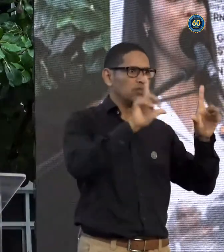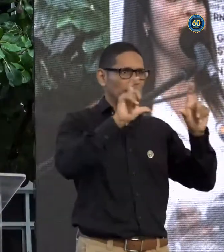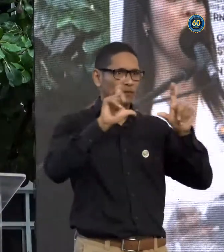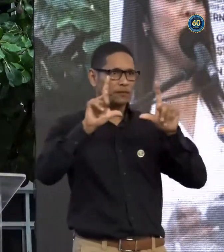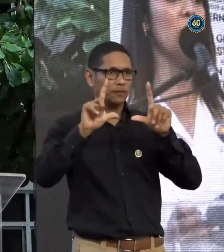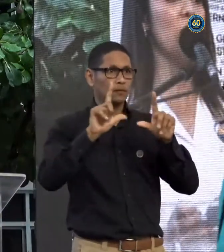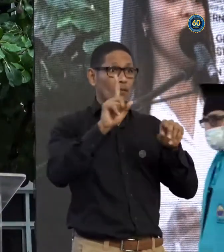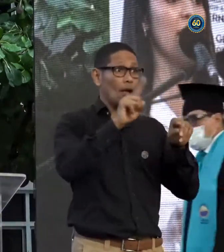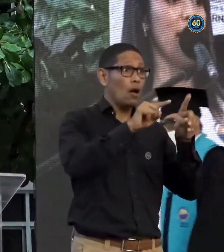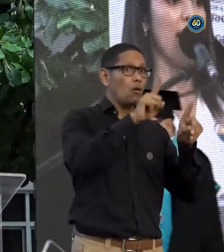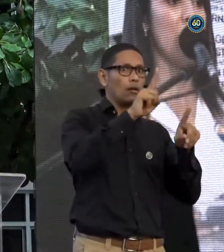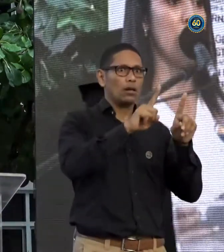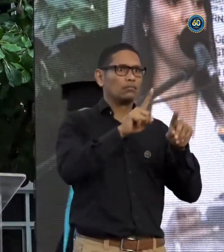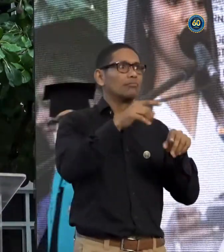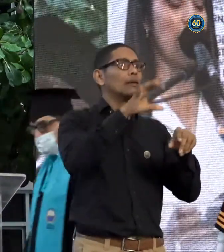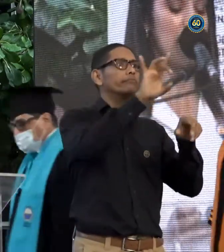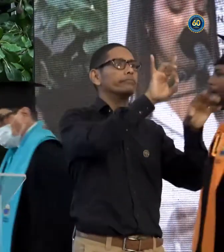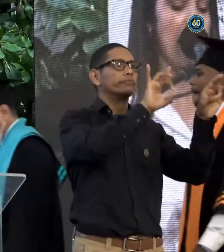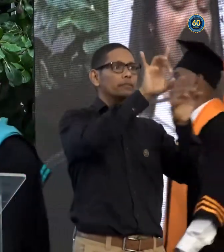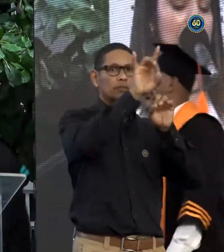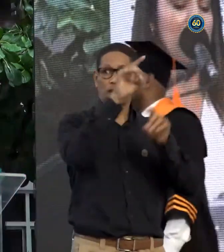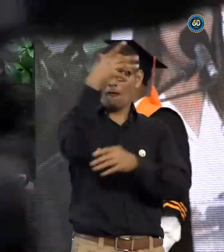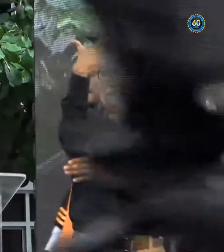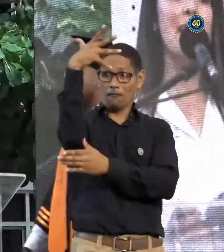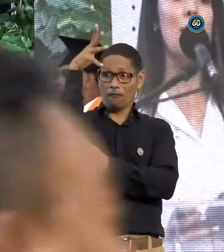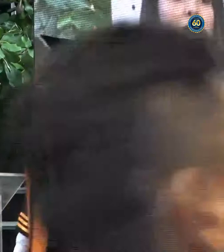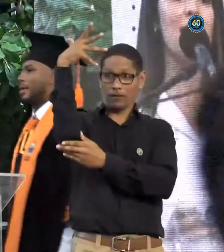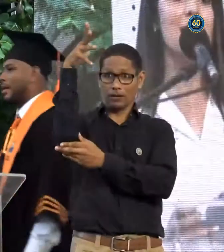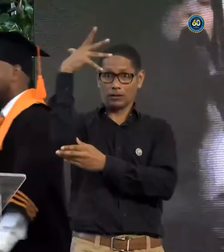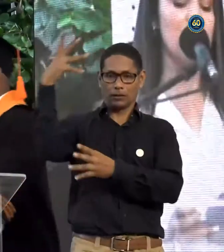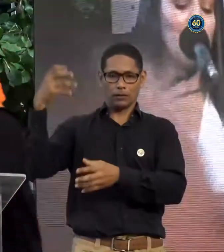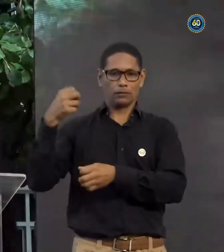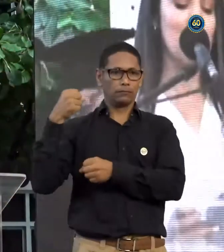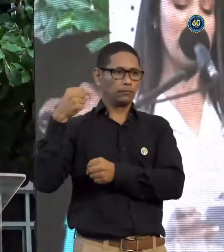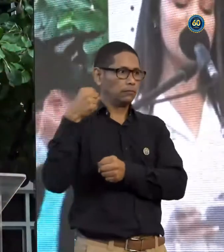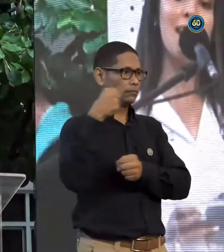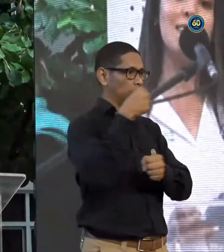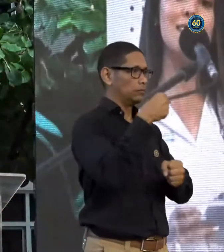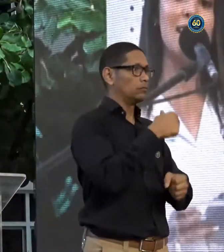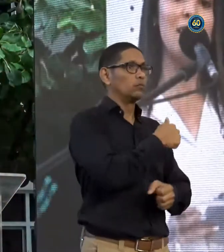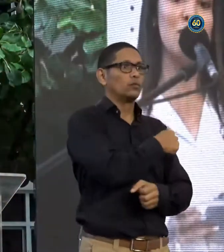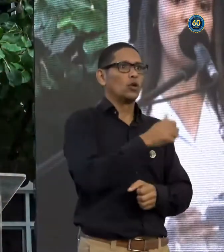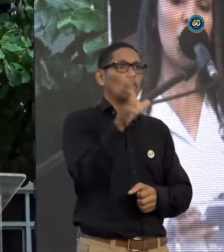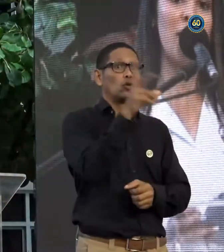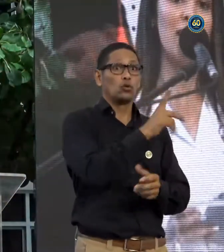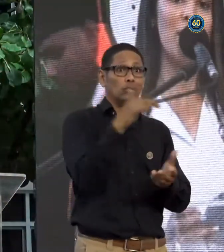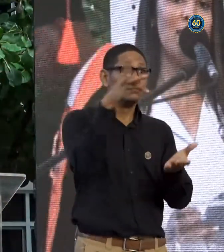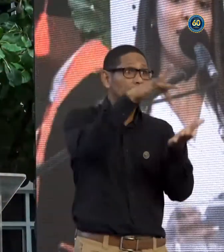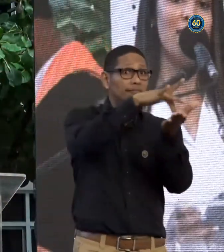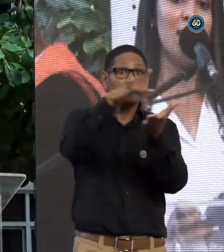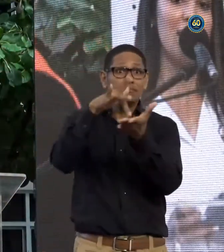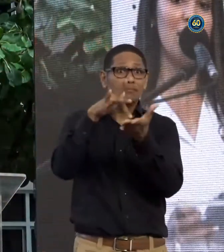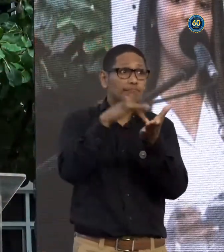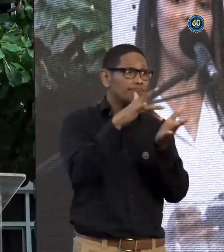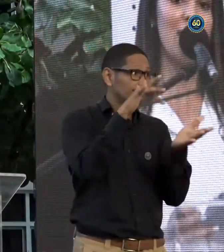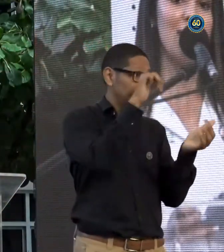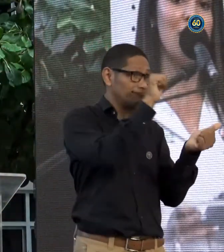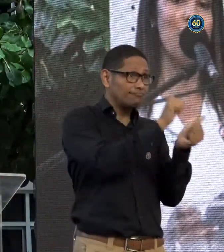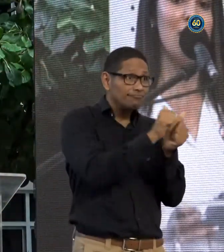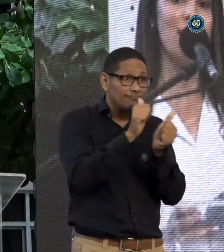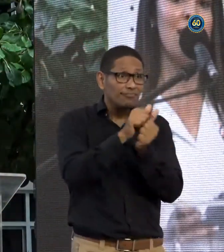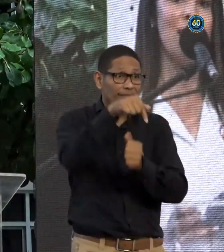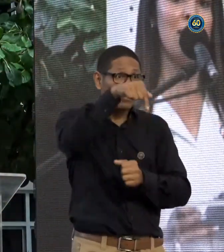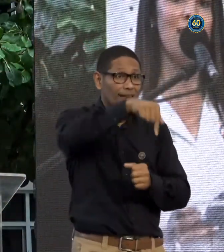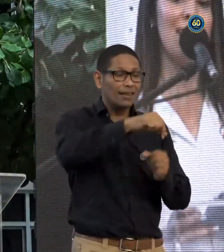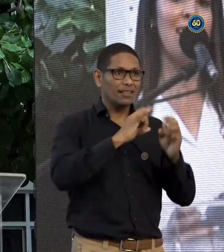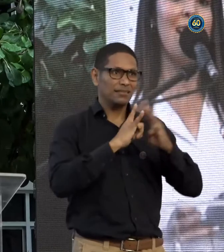momento a los abanderados para la marcha Aída queremos agradecer a todos los presentes y a quienes nos acompañaron a través de las redes sociales de la Universidad del